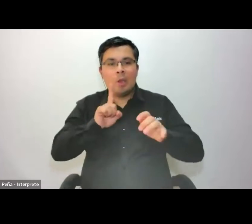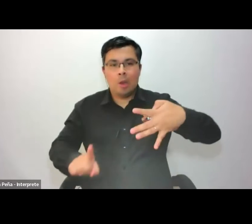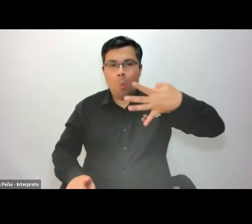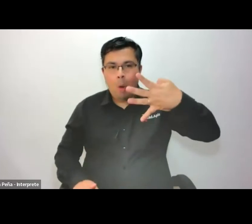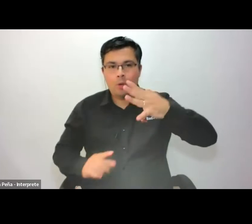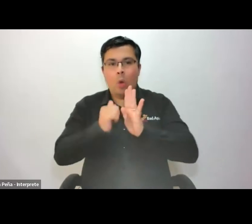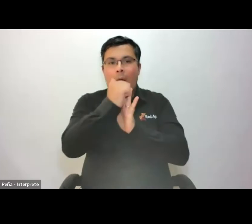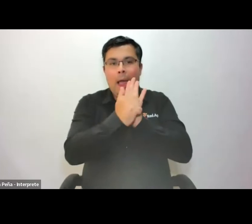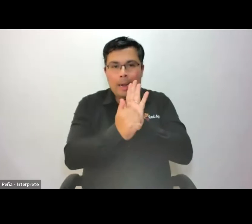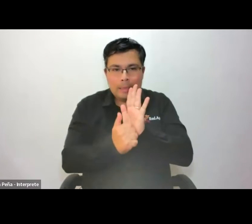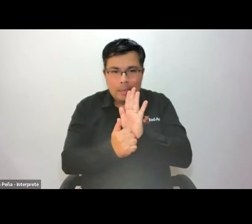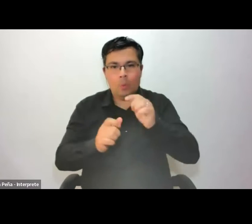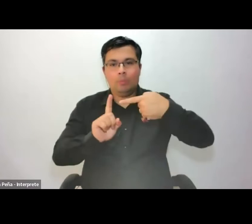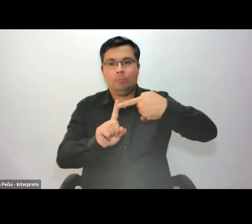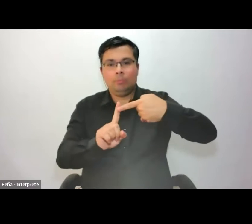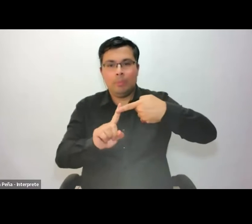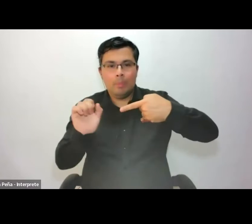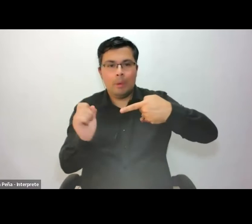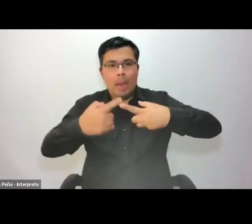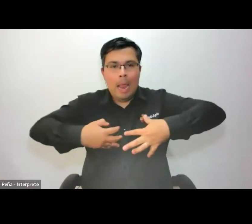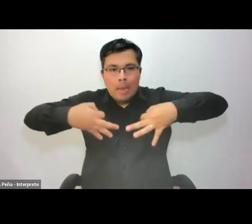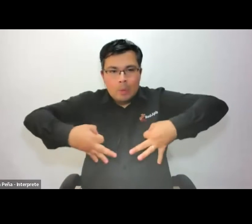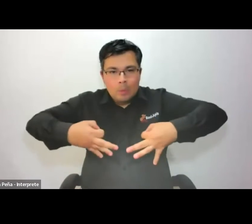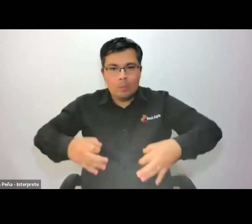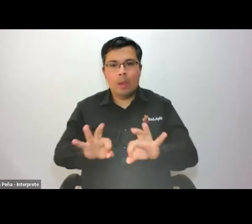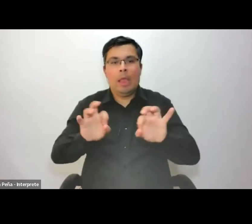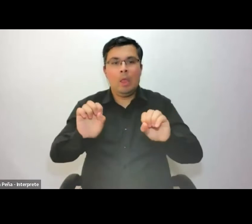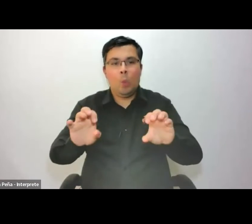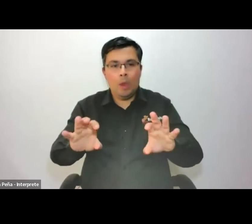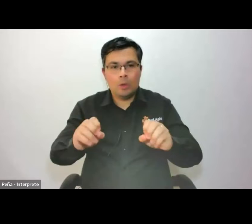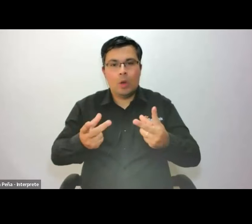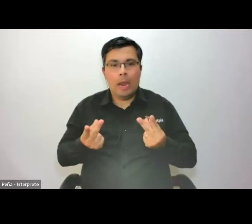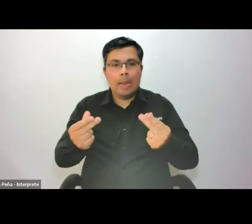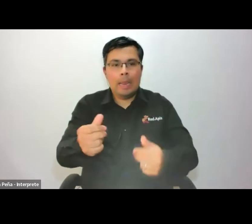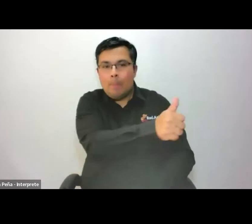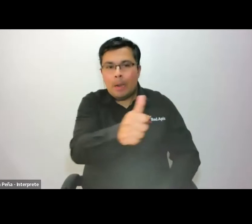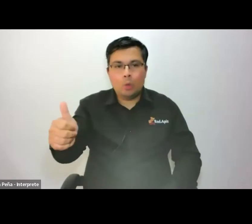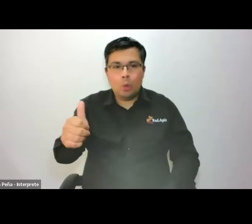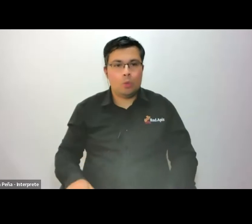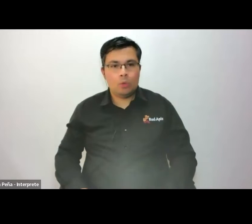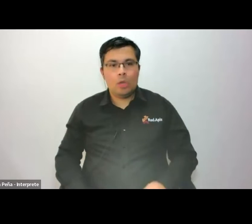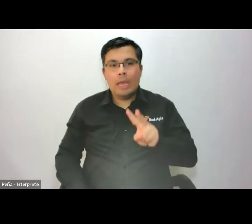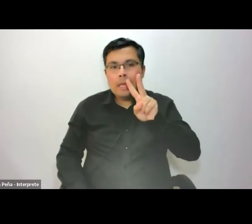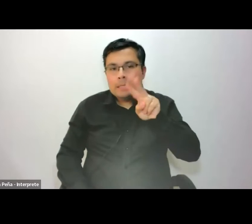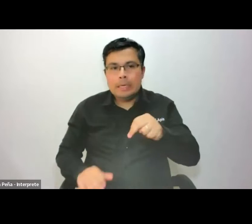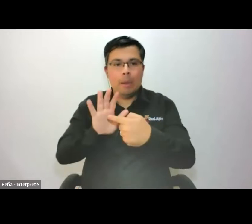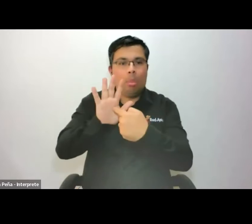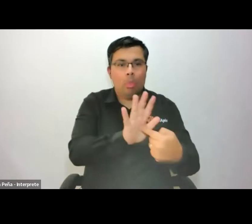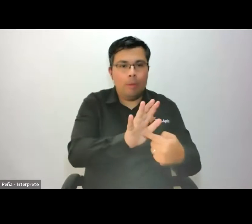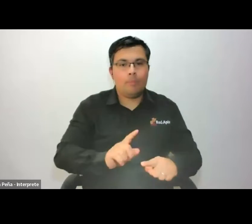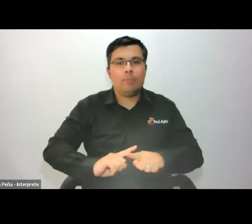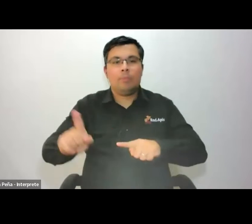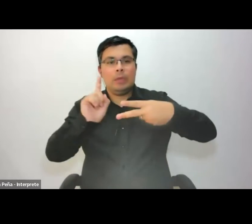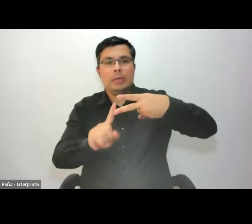con el aseguramiento de una educación inclusiva de calidad para todos y todas sin excepción. El segundo, el comprometerse,